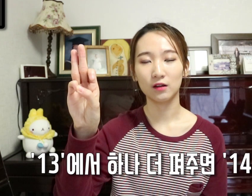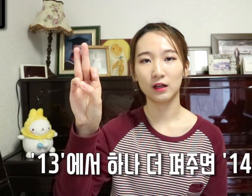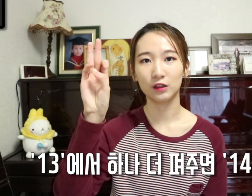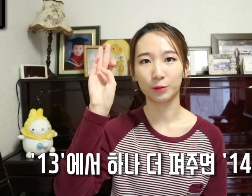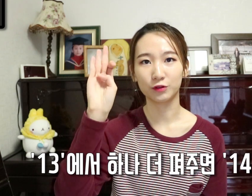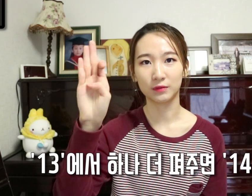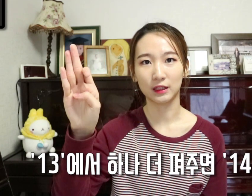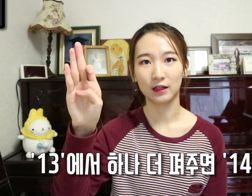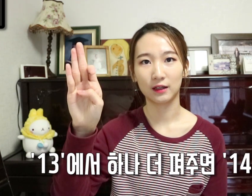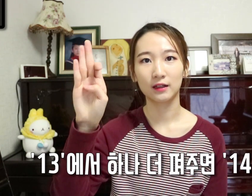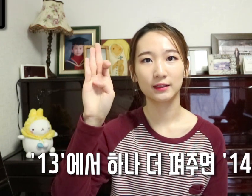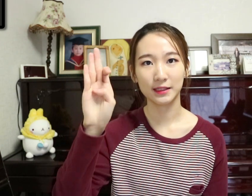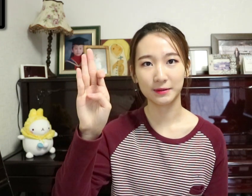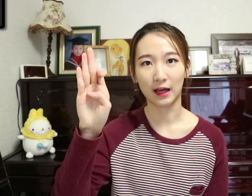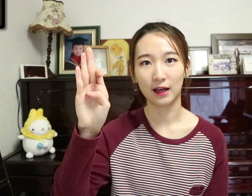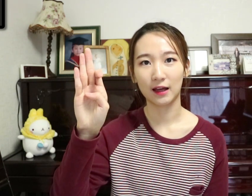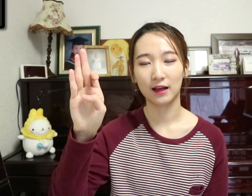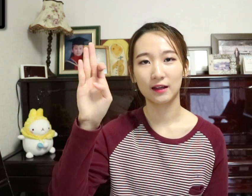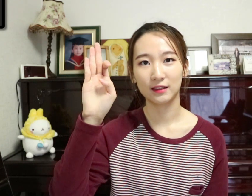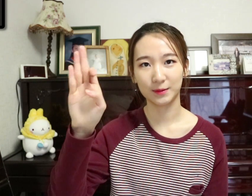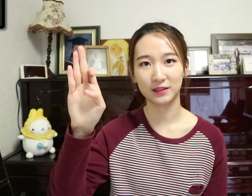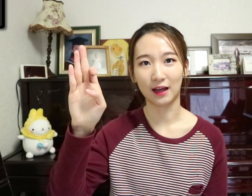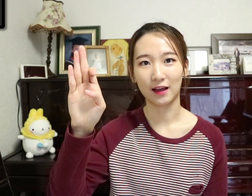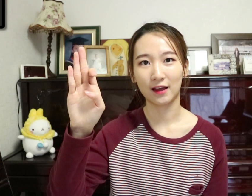13에서 하나 더 펴줍니다. 14. 14.